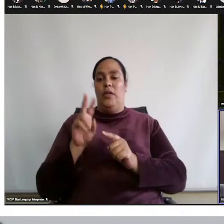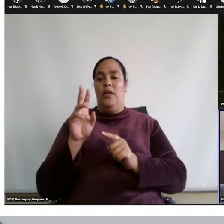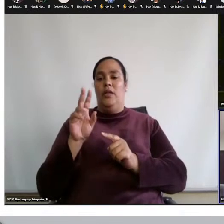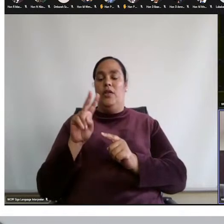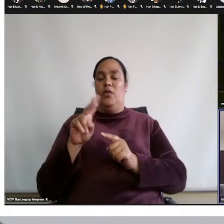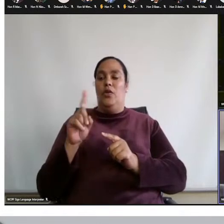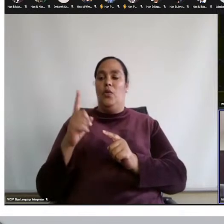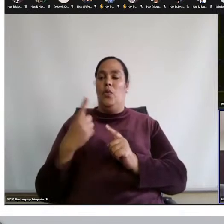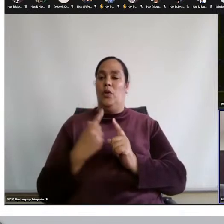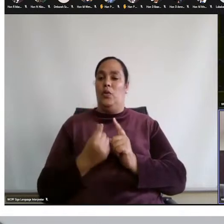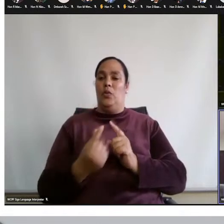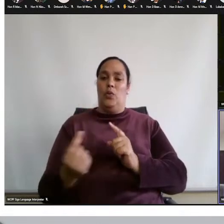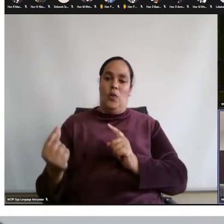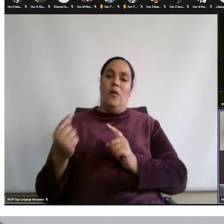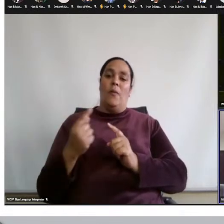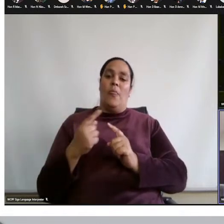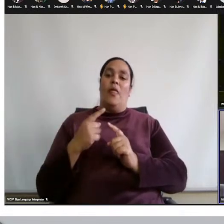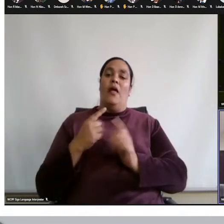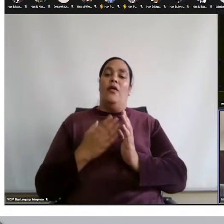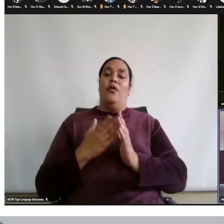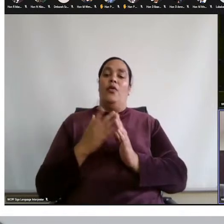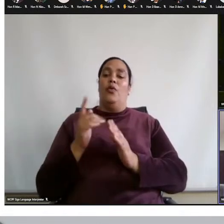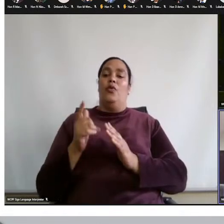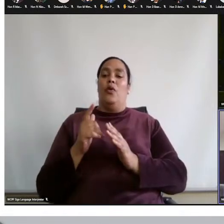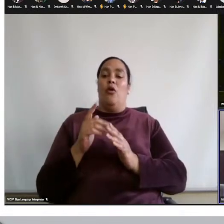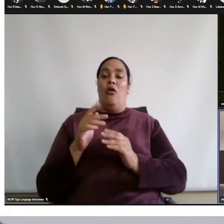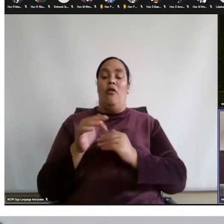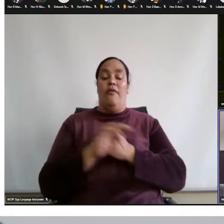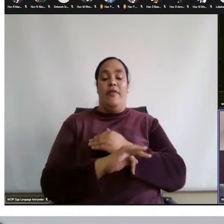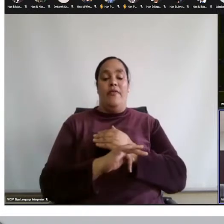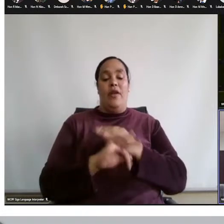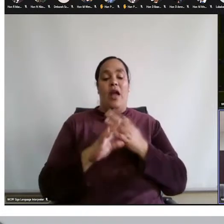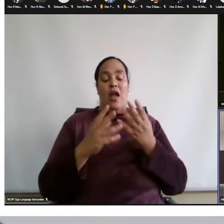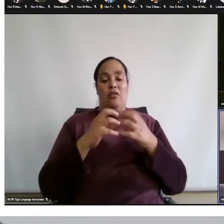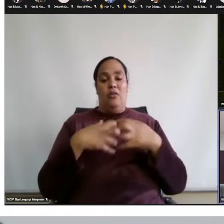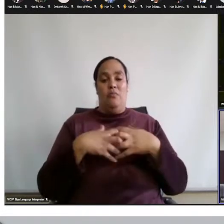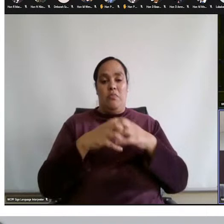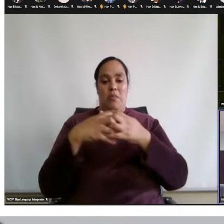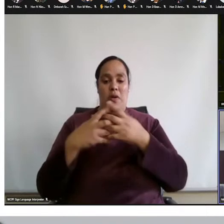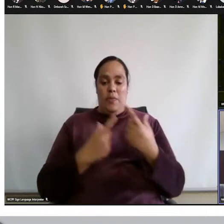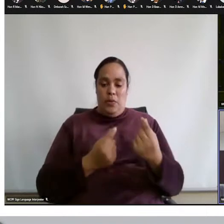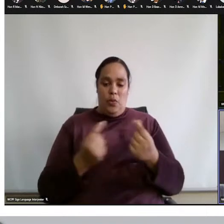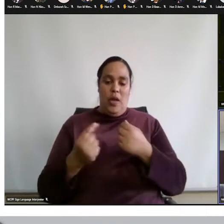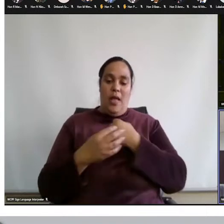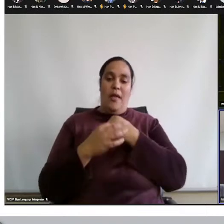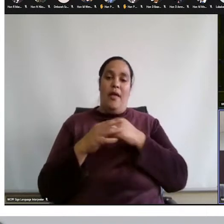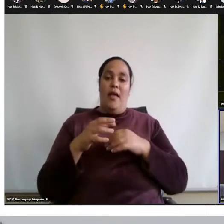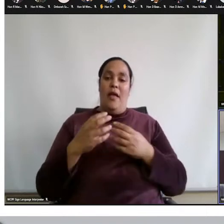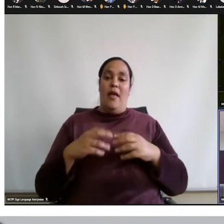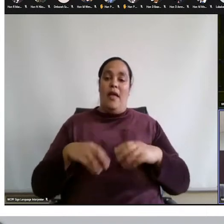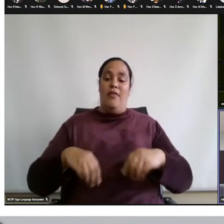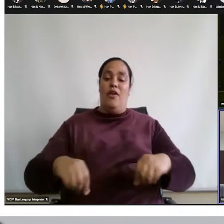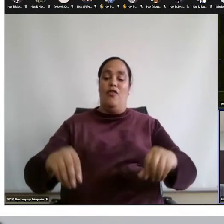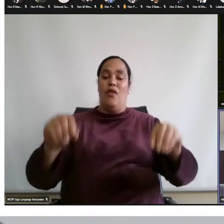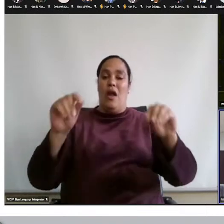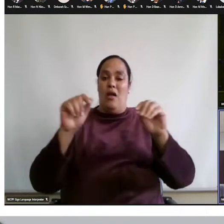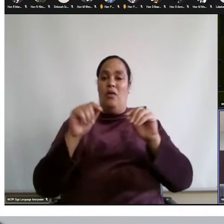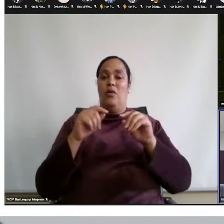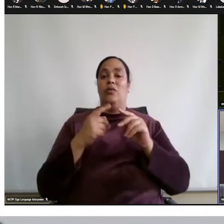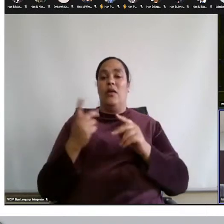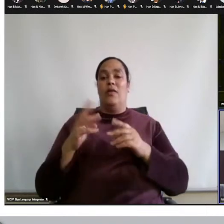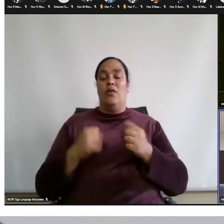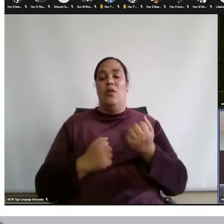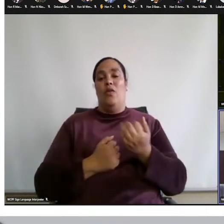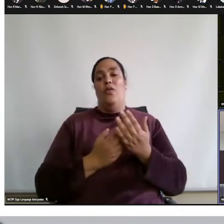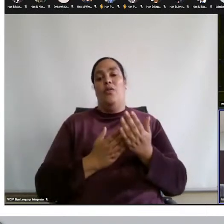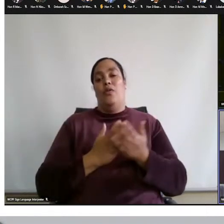gedoen word om die toestand van die veld vas te stel en op grond van die veld herstel sal die ondersteuning